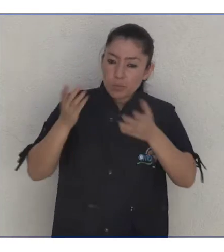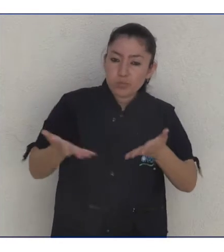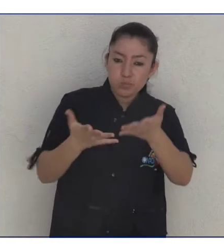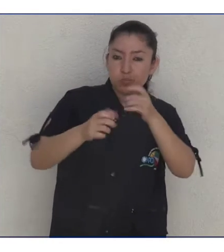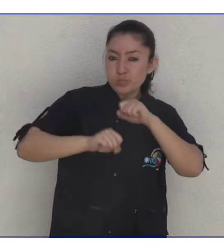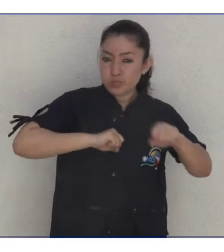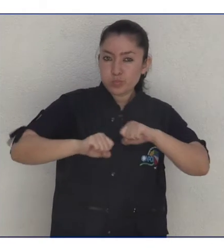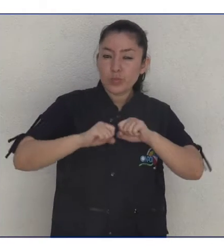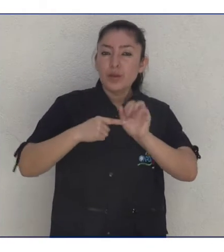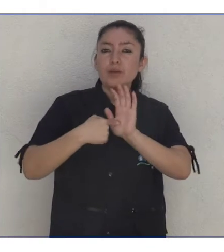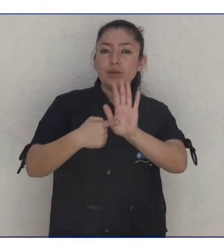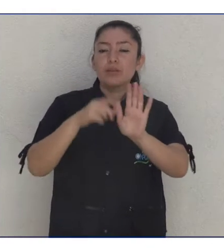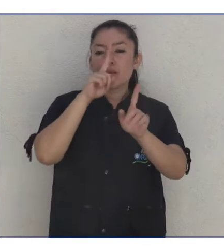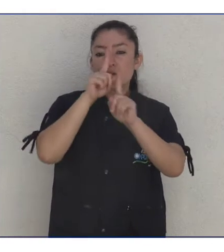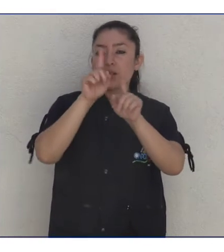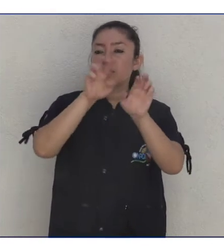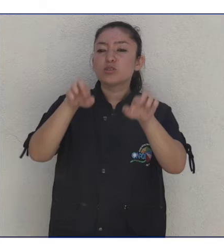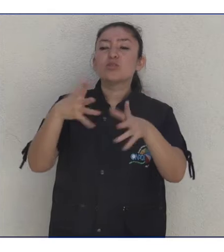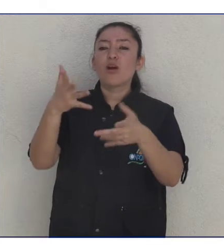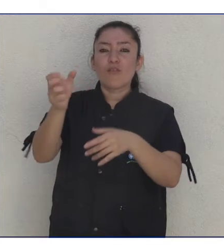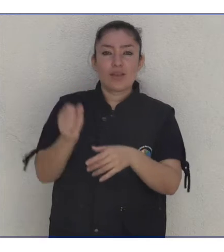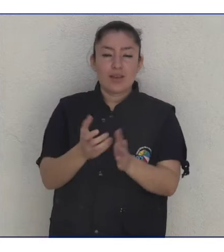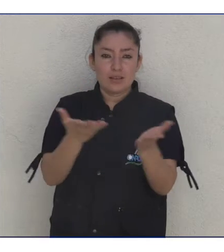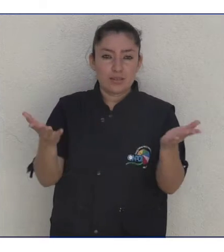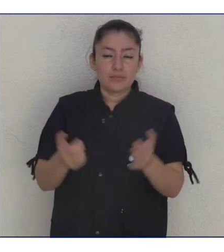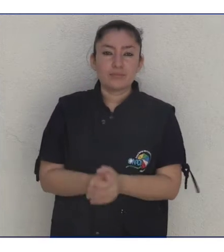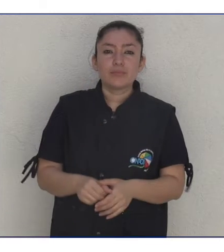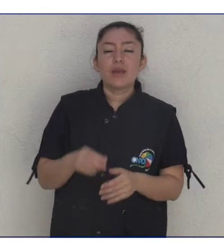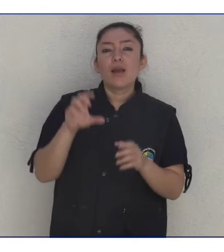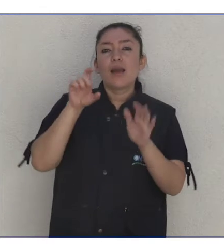y resultado para los sujetos obligados.